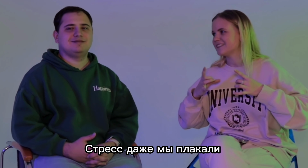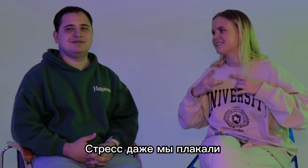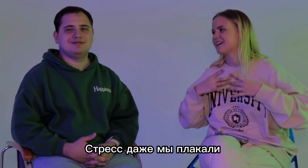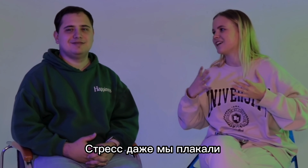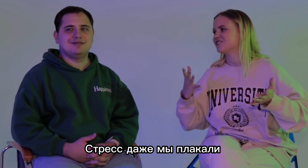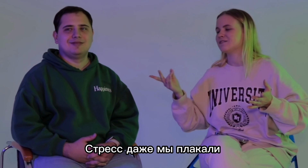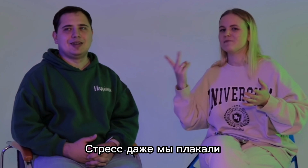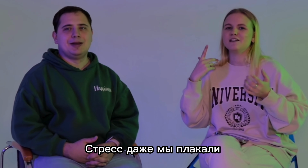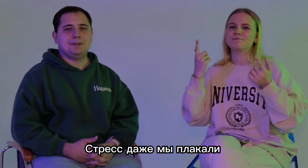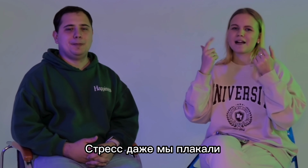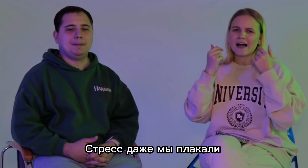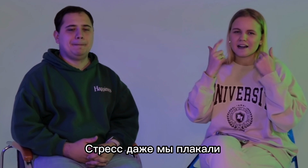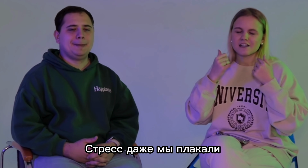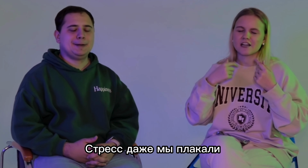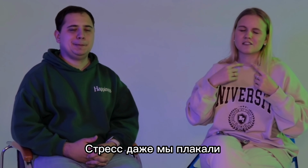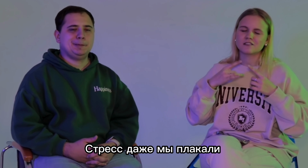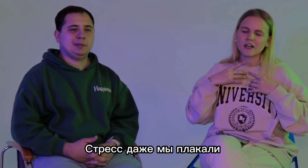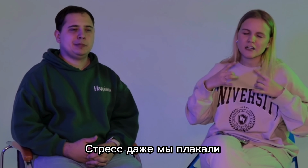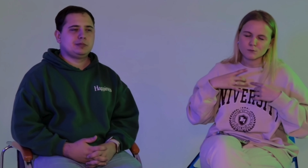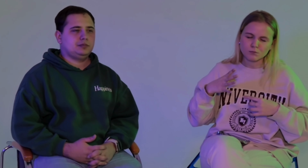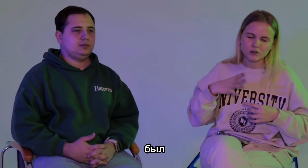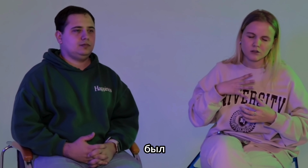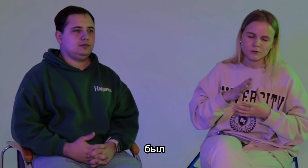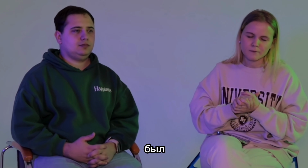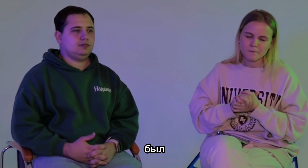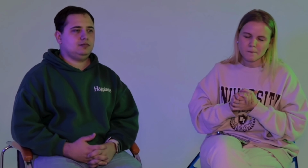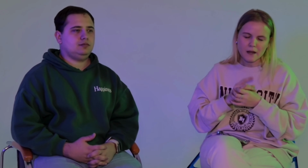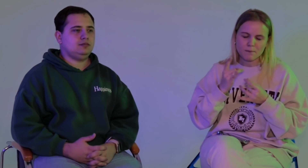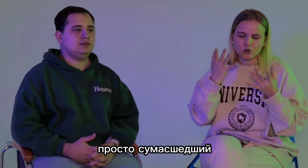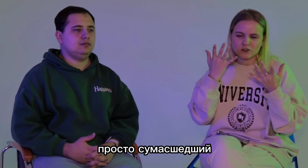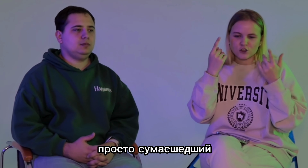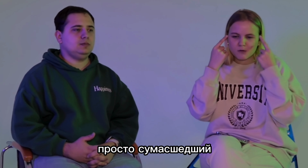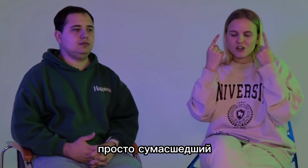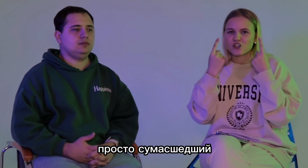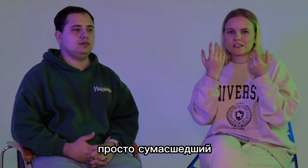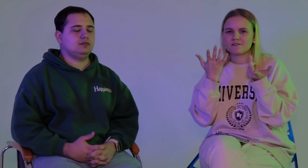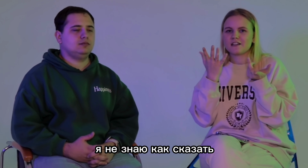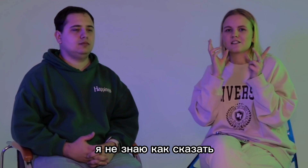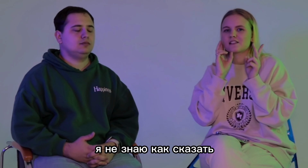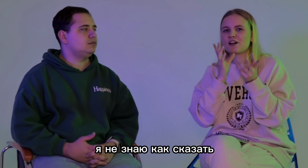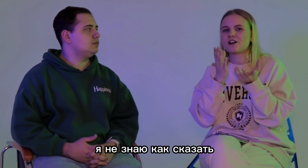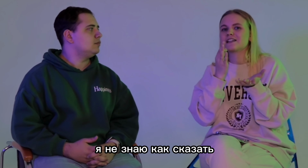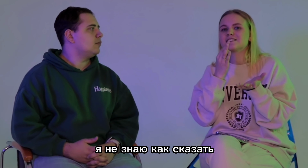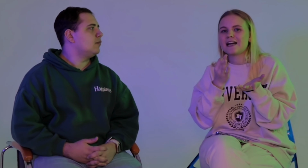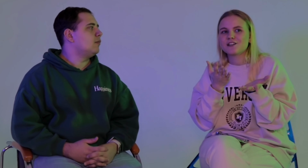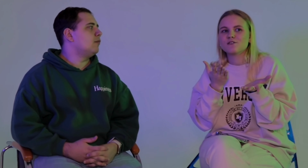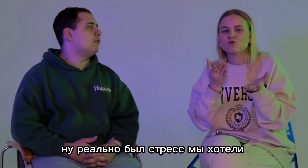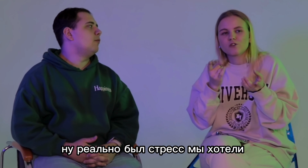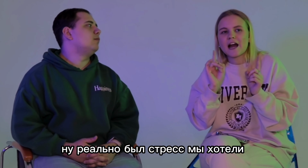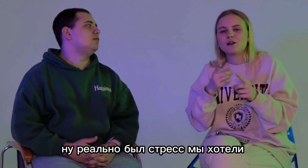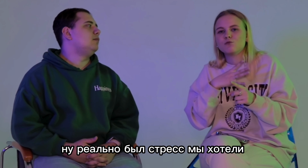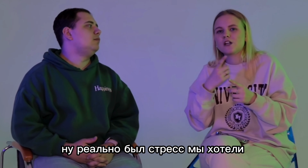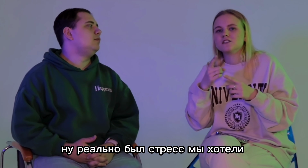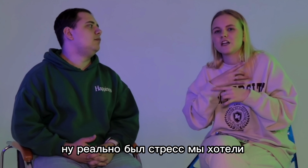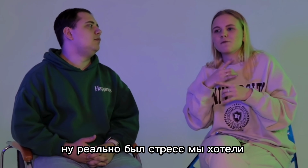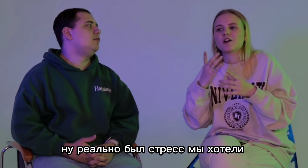Стресс, конечно, мы плакали, на стресс был просто сумасшествие, не знаю, как сказать, но реально был на стресс, мы